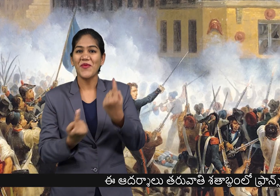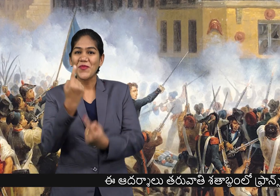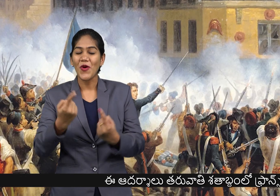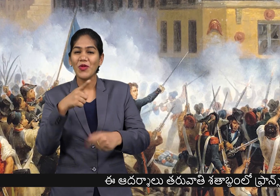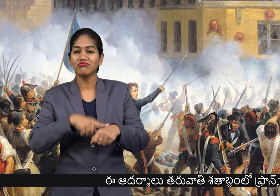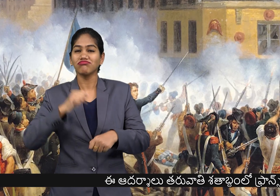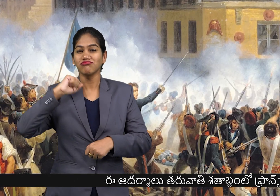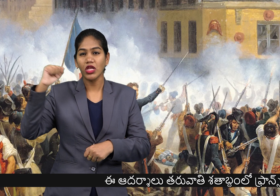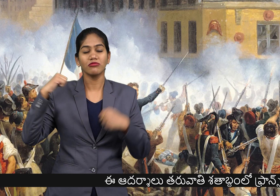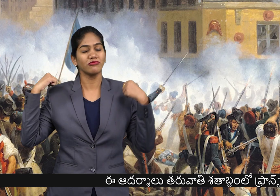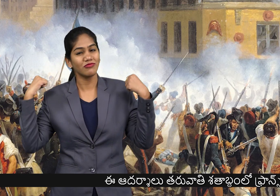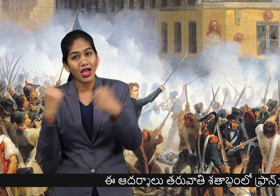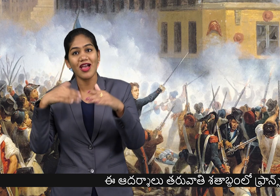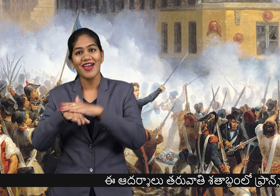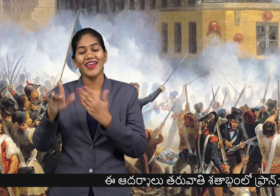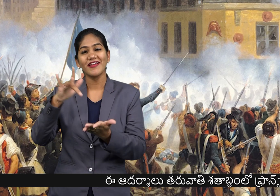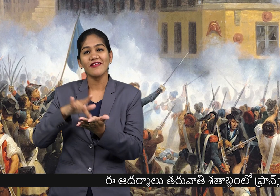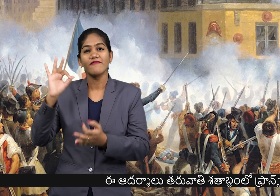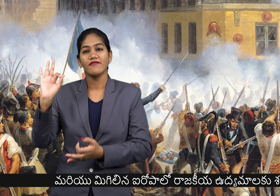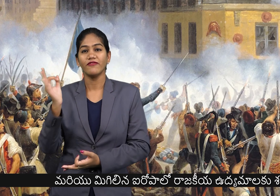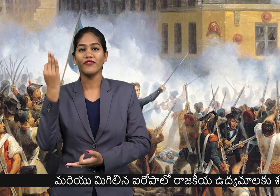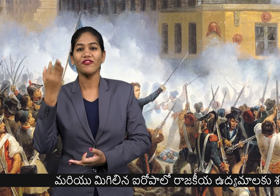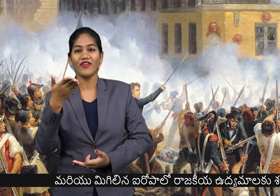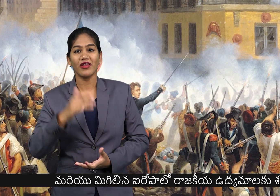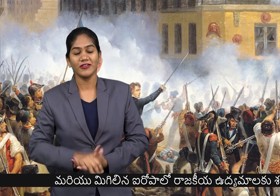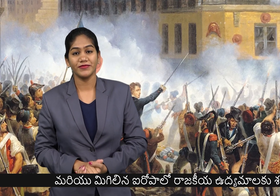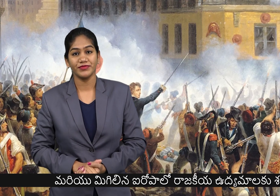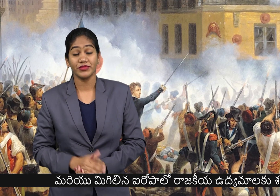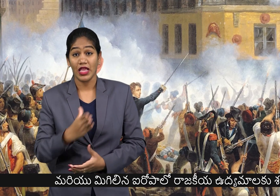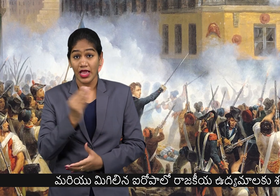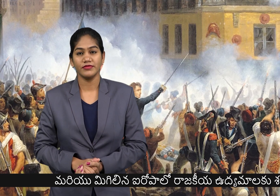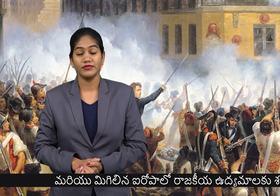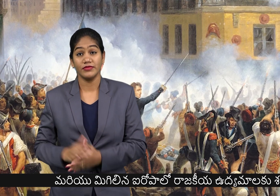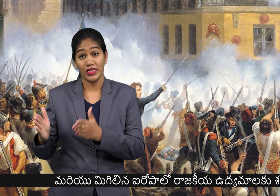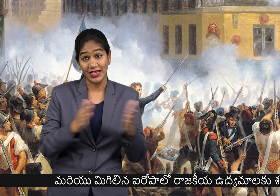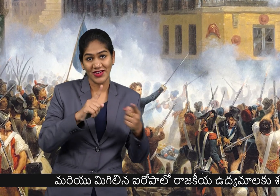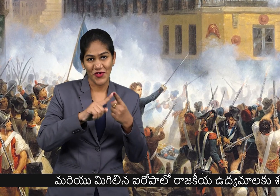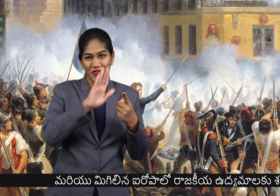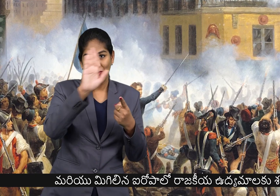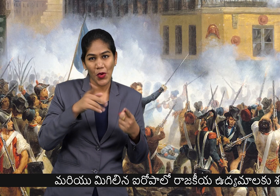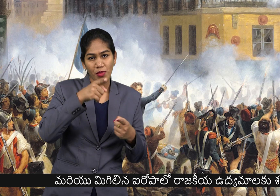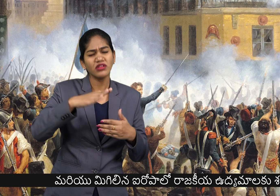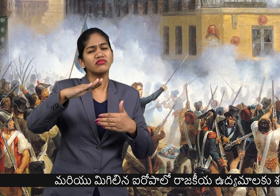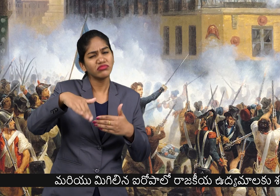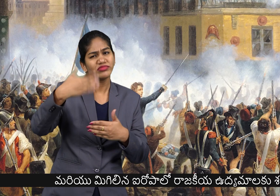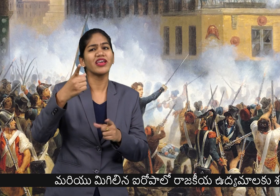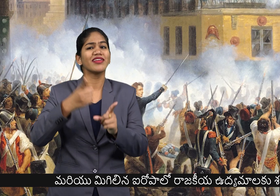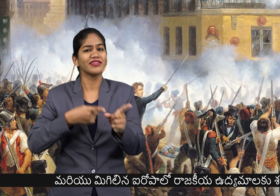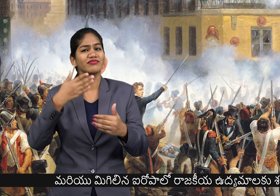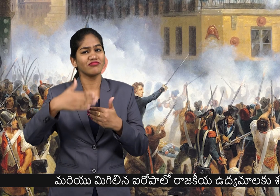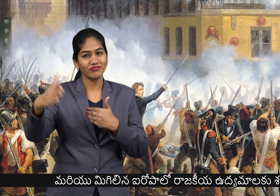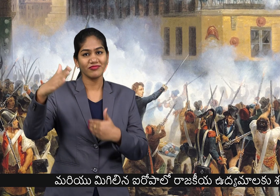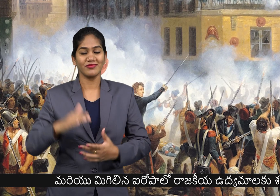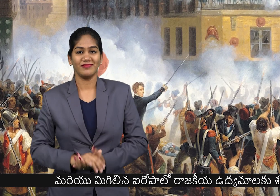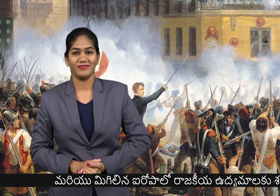ఈ ఆదర్శాలు తరువాతి శతాబ్దంలో ఫ్రాన్స్ మరియు మిగిలిన ఐరోపాలో రాజకీయ ఉద్యమాలకు